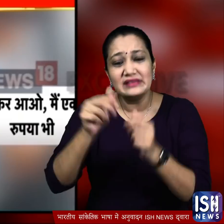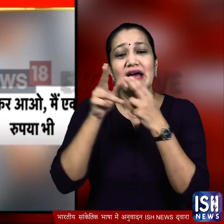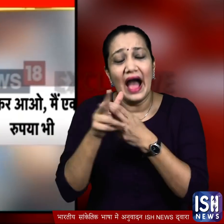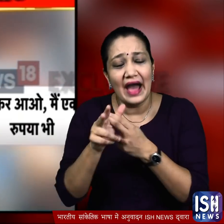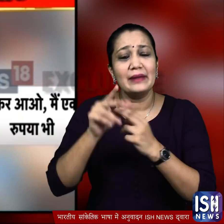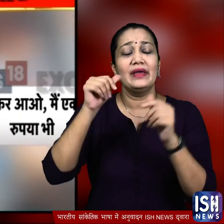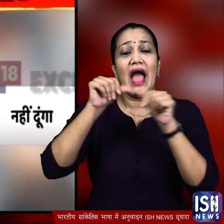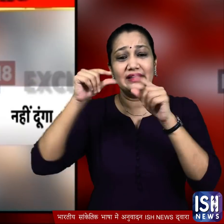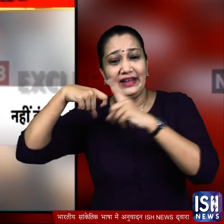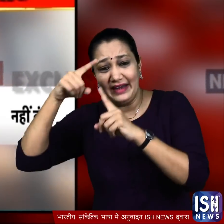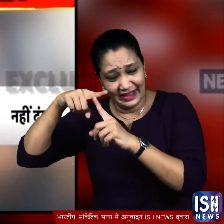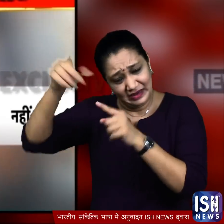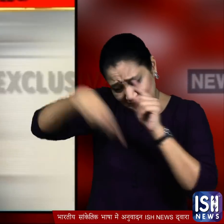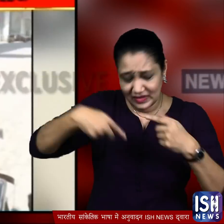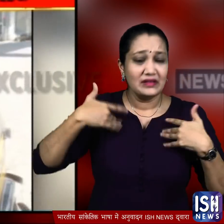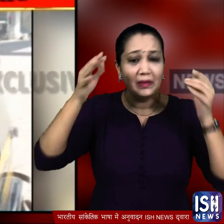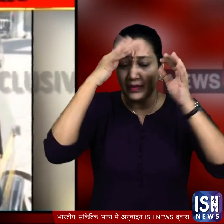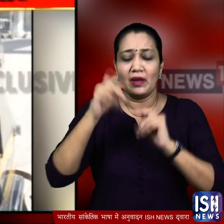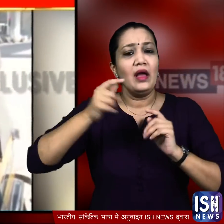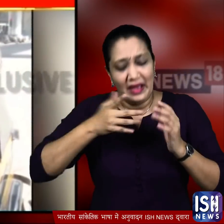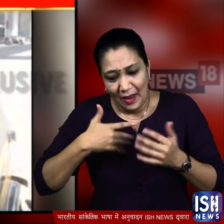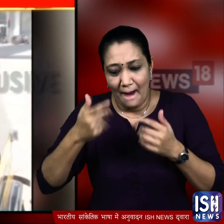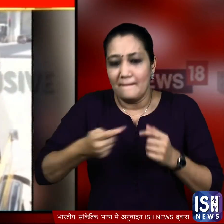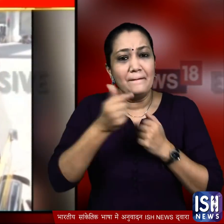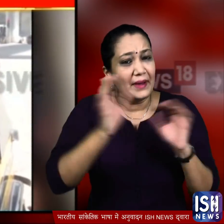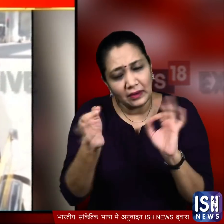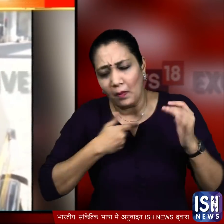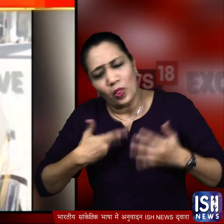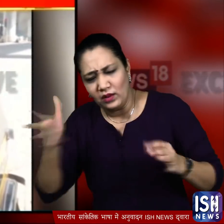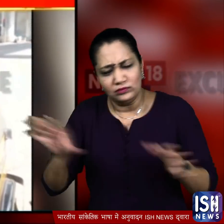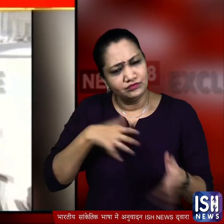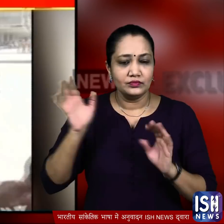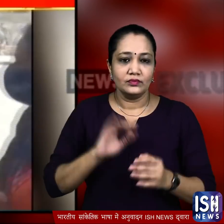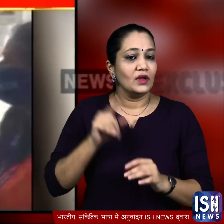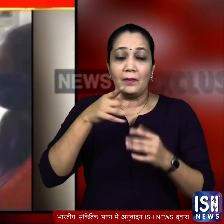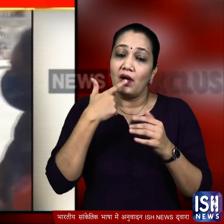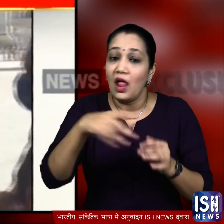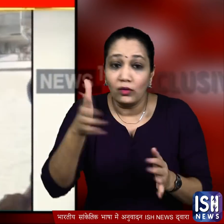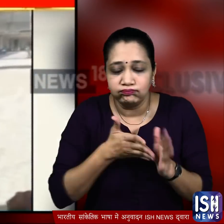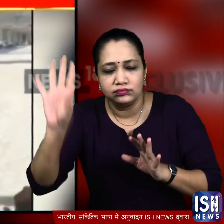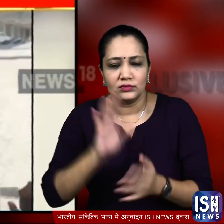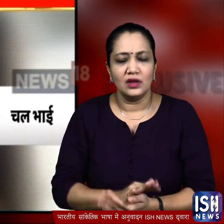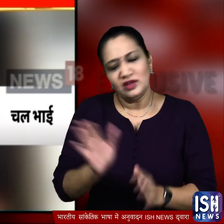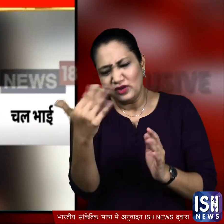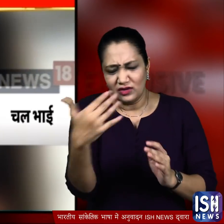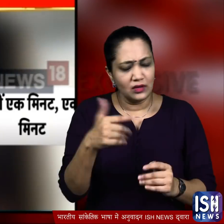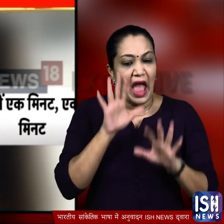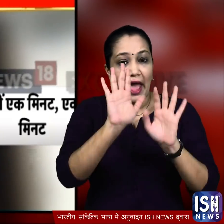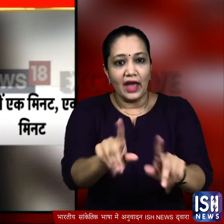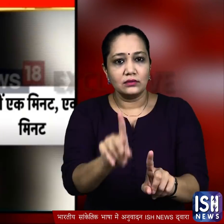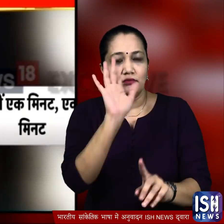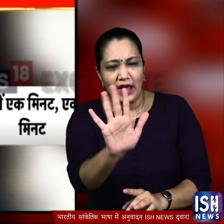आओ, ये एक नहीं होगा। वो बिना जुर्माना भरे वहाँ से जाने की जिद पर अड़ा रहा, हालांकि उसे जाने नहीं दिया गया। चल